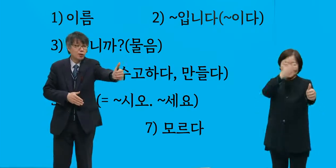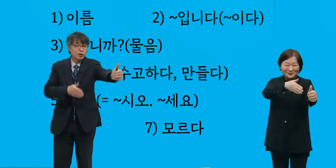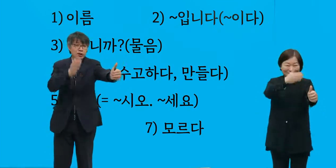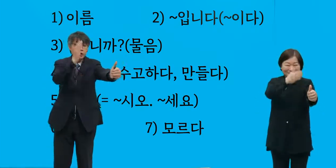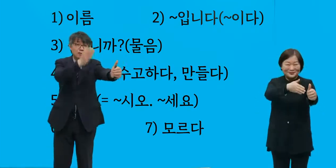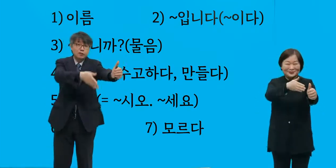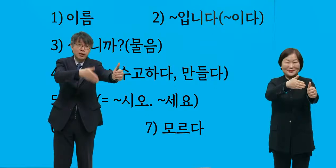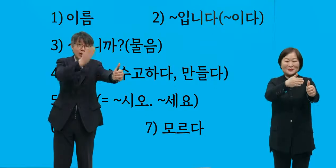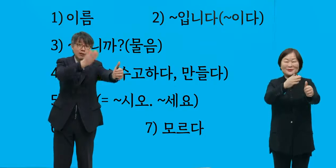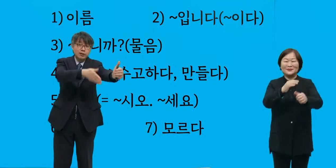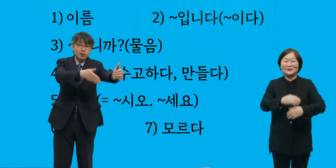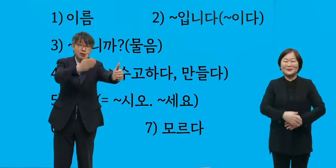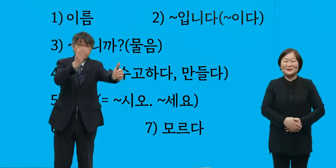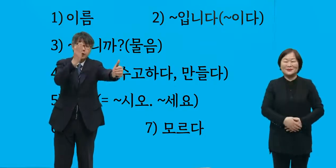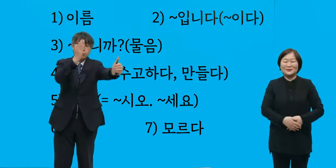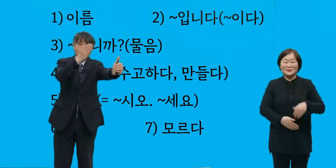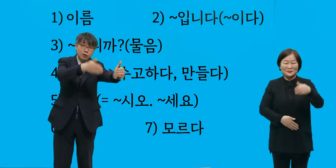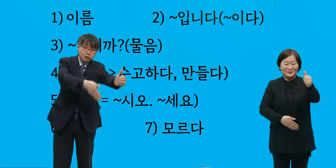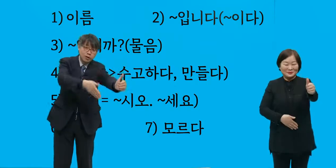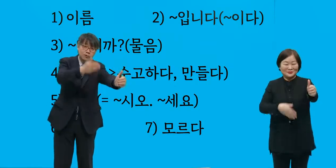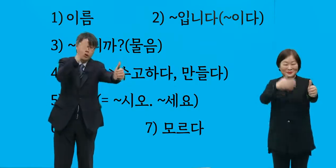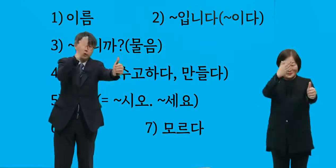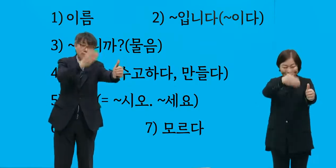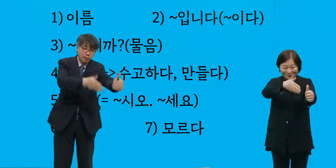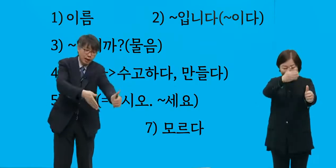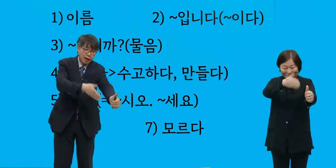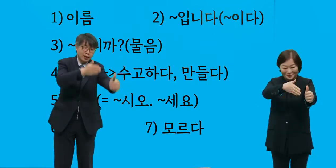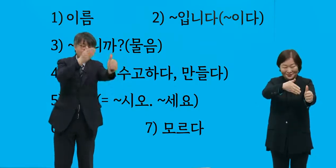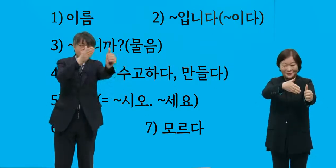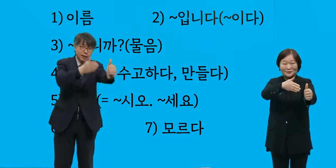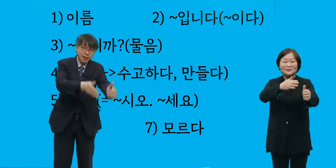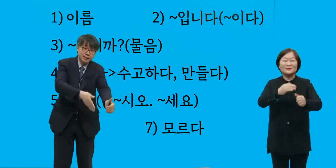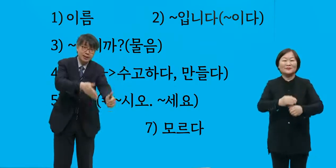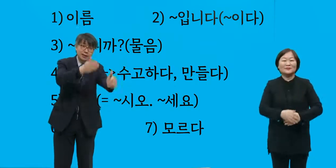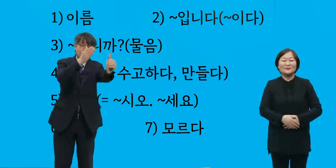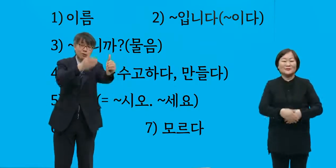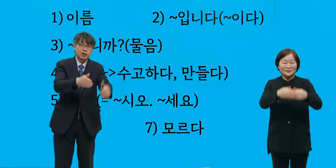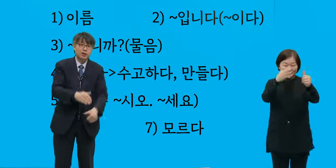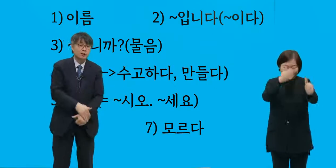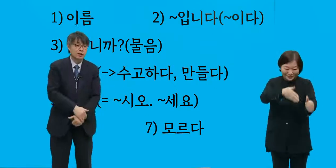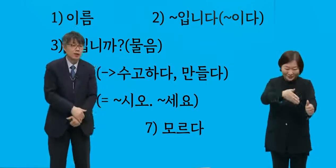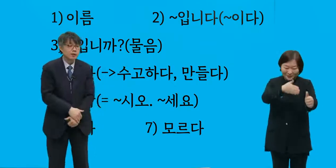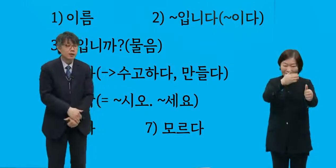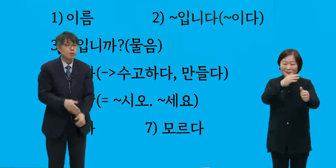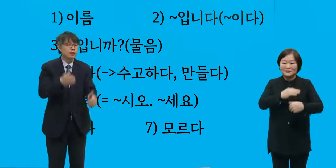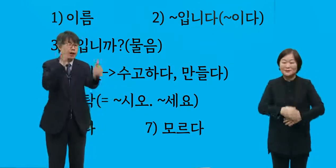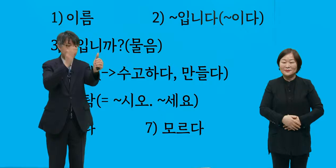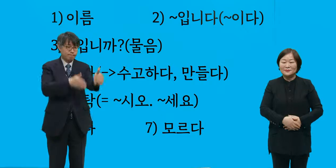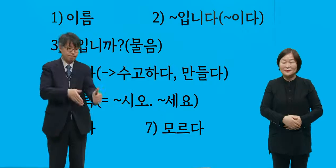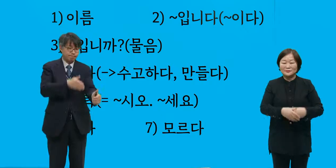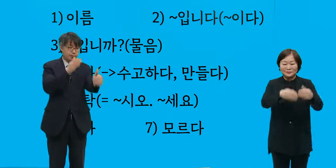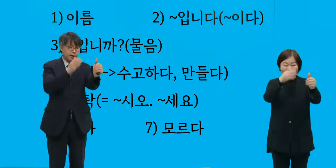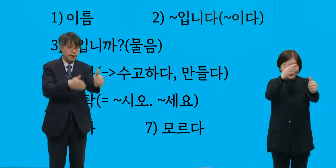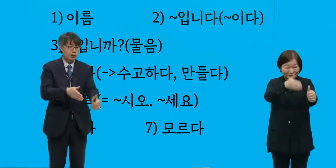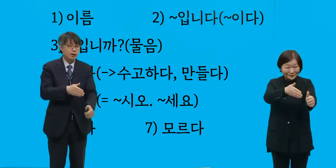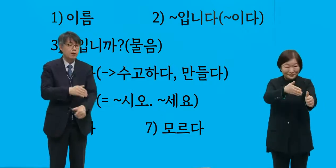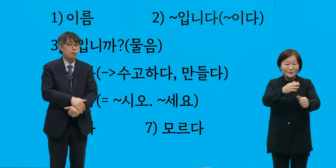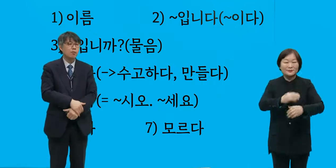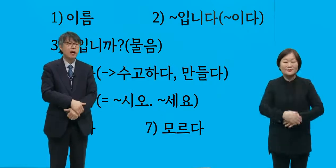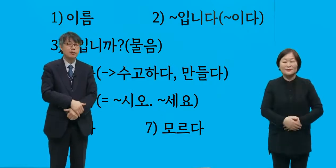있고 부탁하는 거죠. 이렇게 고개를 숙이는 겁니다. 부탁. 자, 같이 이렇게 해주시면 되겠습니다. 자, 부탁. 뭐뭐